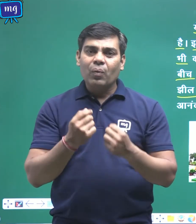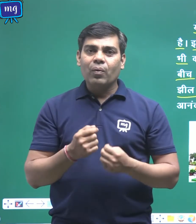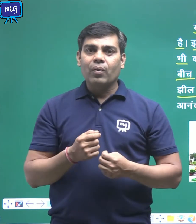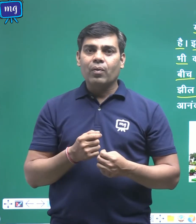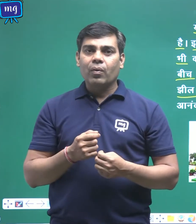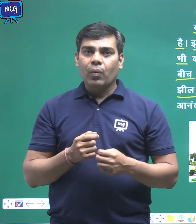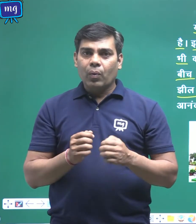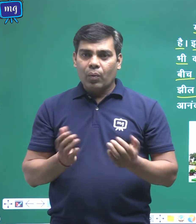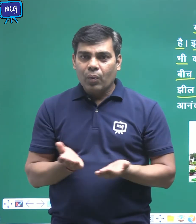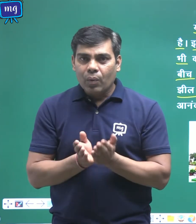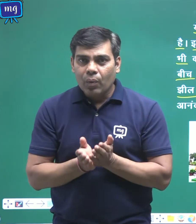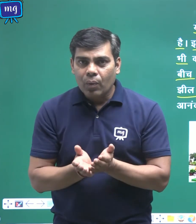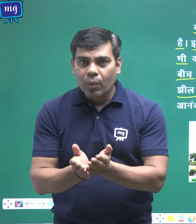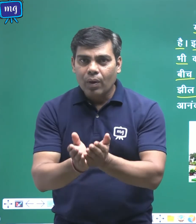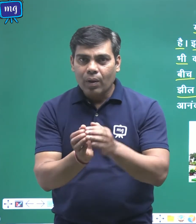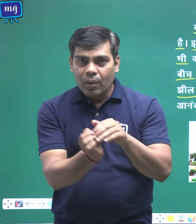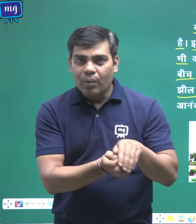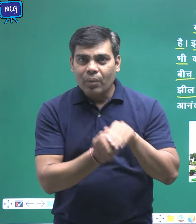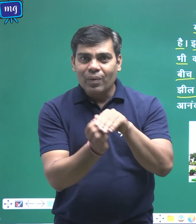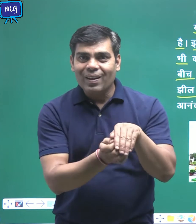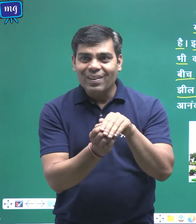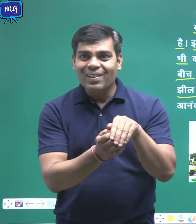नौका विहार